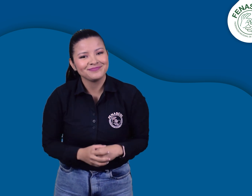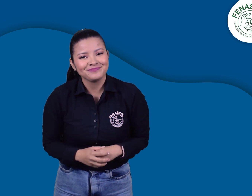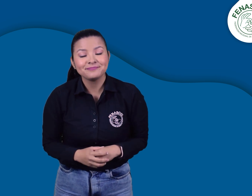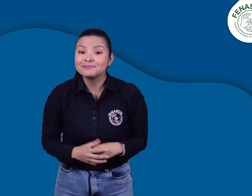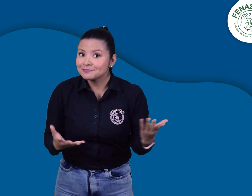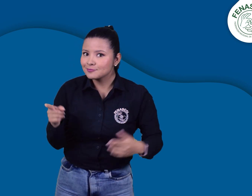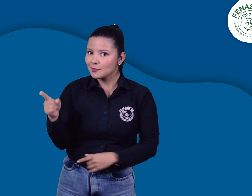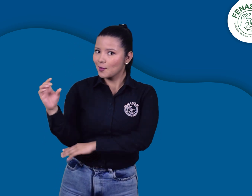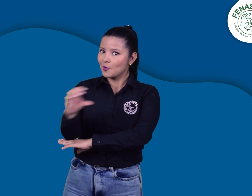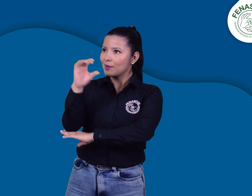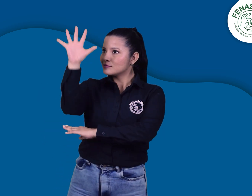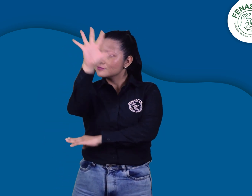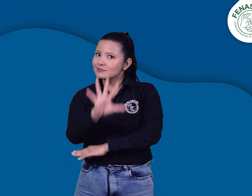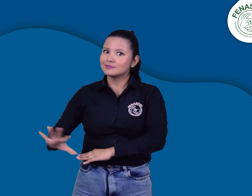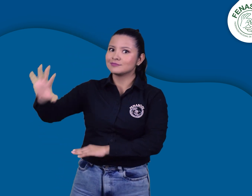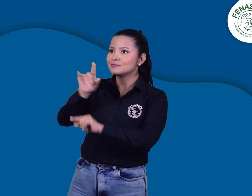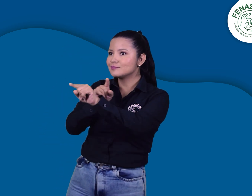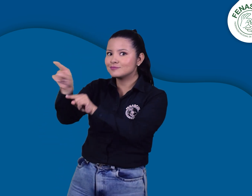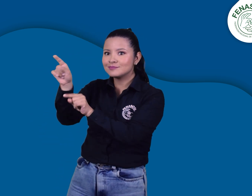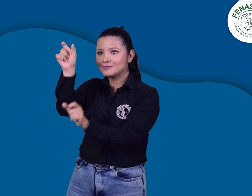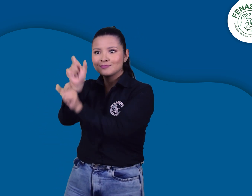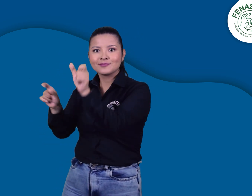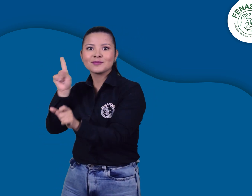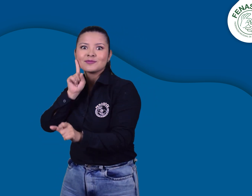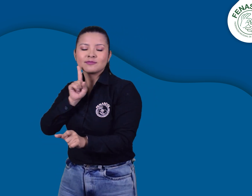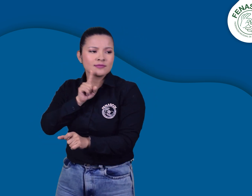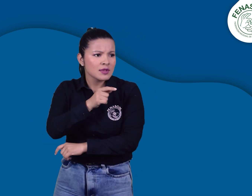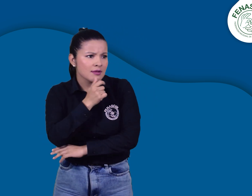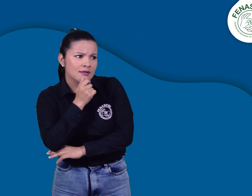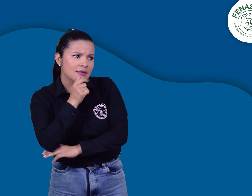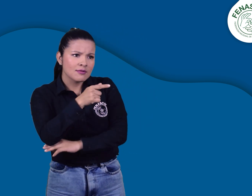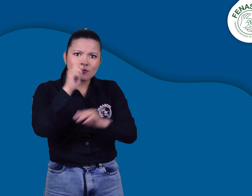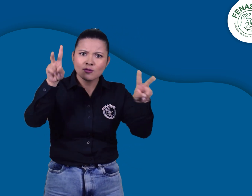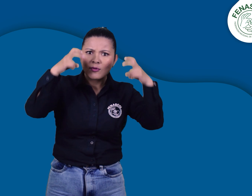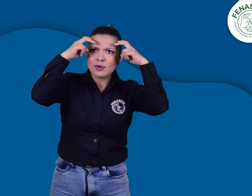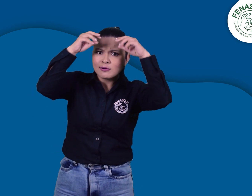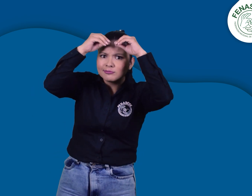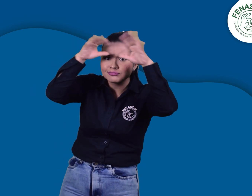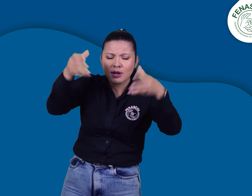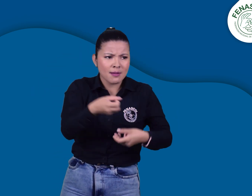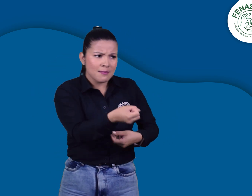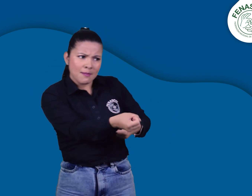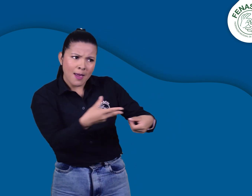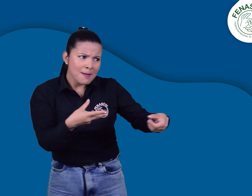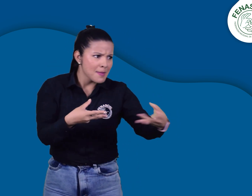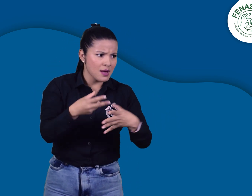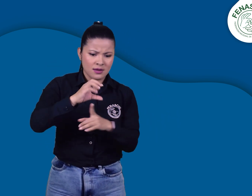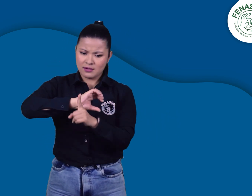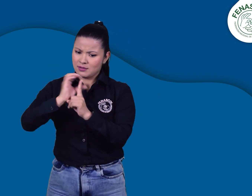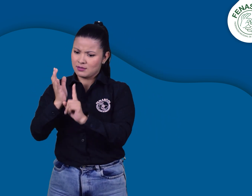gracias. Queremos que toda la comunidad sorda se siga beneficiando de la transferencia de conocimiento, no solo sobre cultura